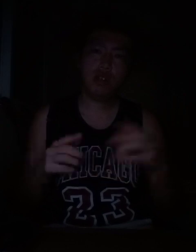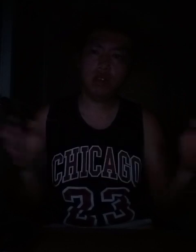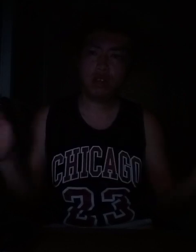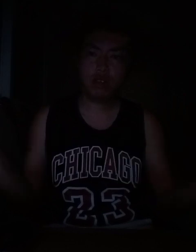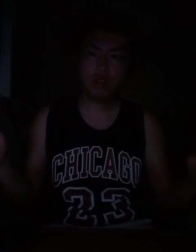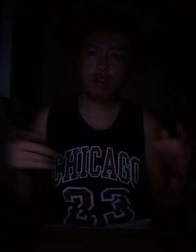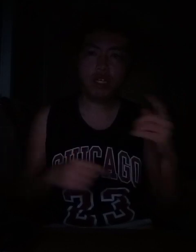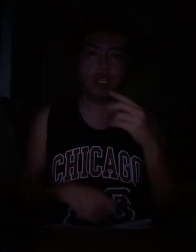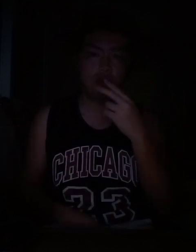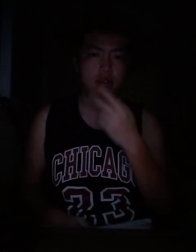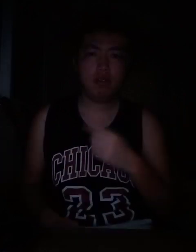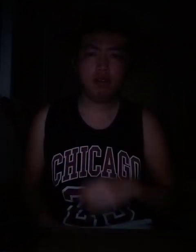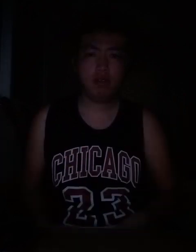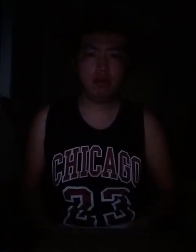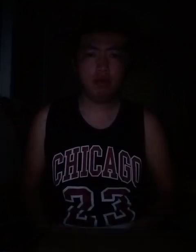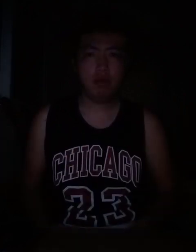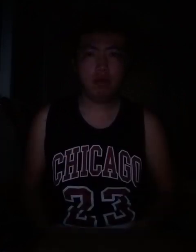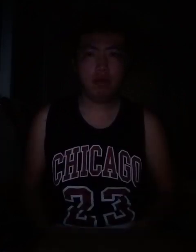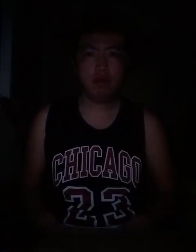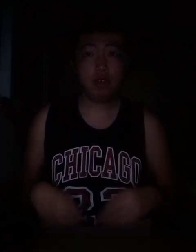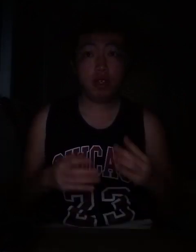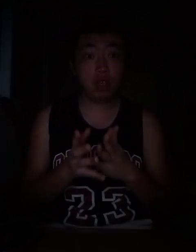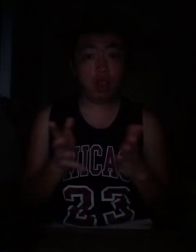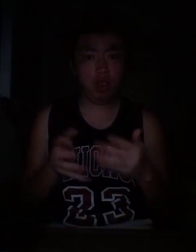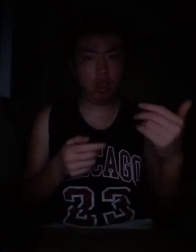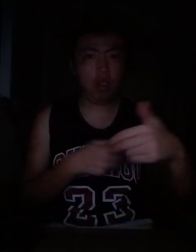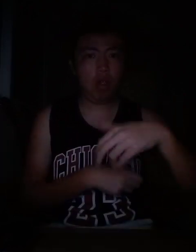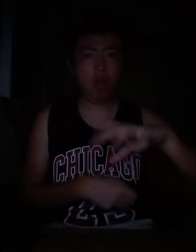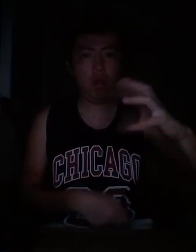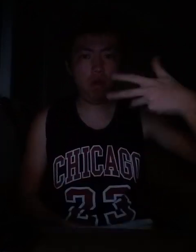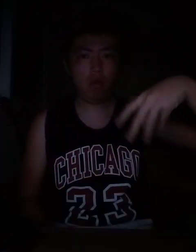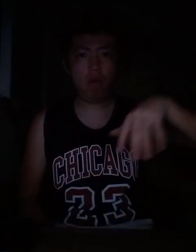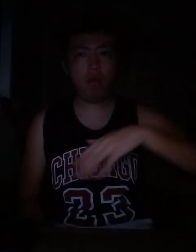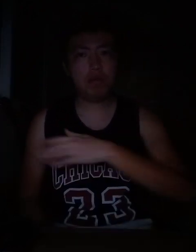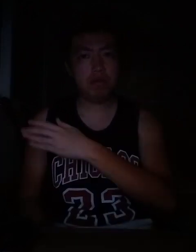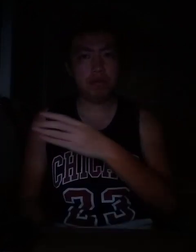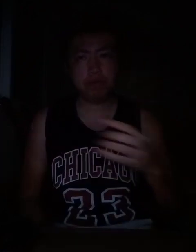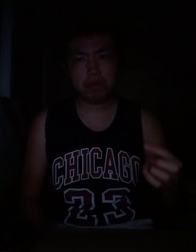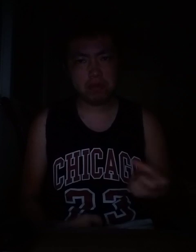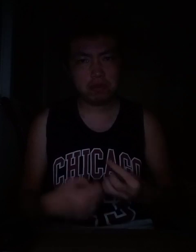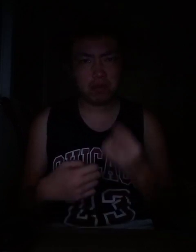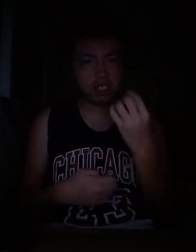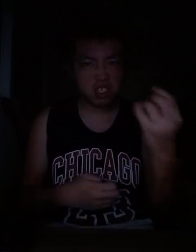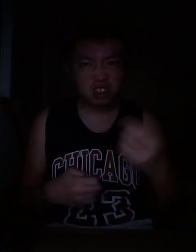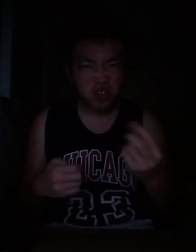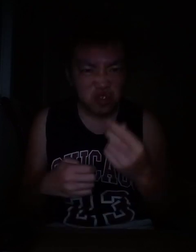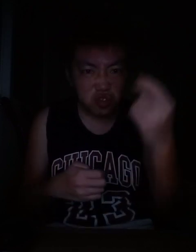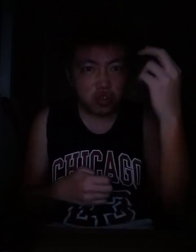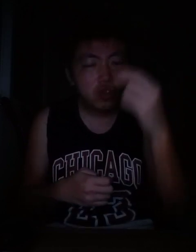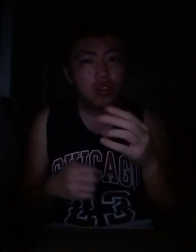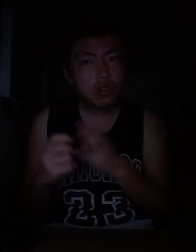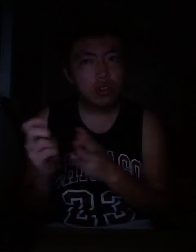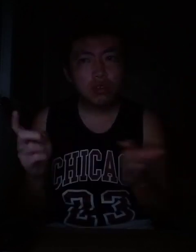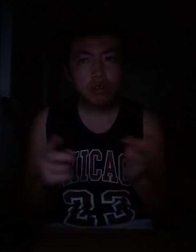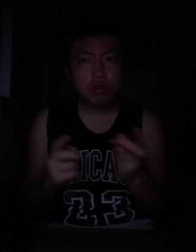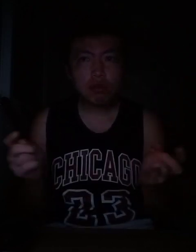길어지는 이유입니다. 태풍 전면에서 일일 때는 고온, 가습한 공기가 지형의 효과와 부딪히면서 어제 이어